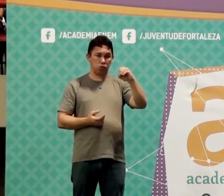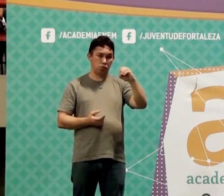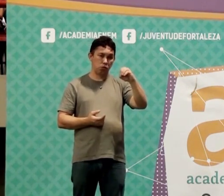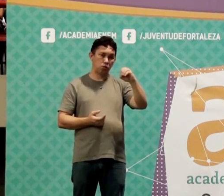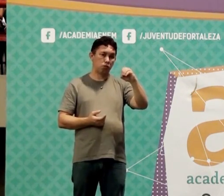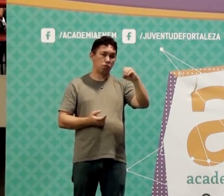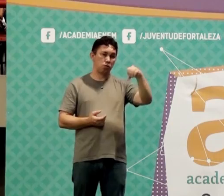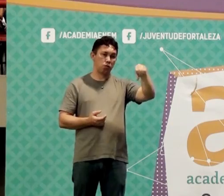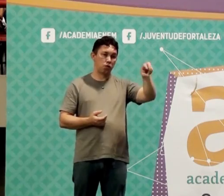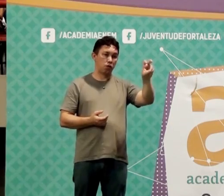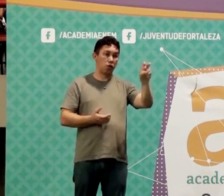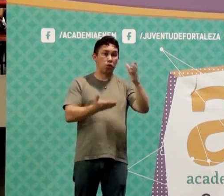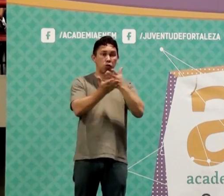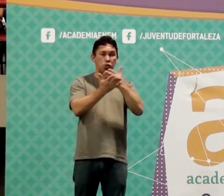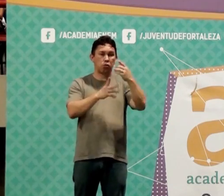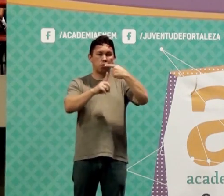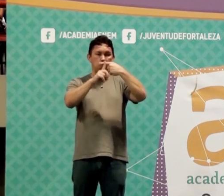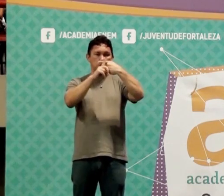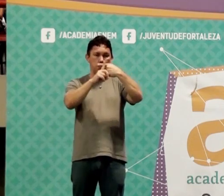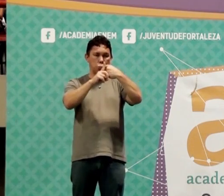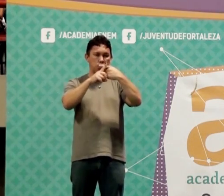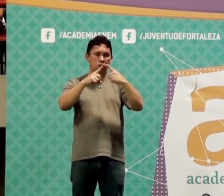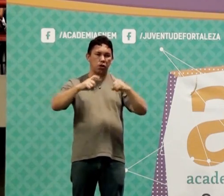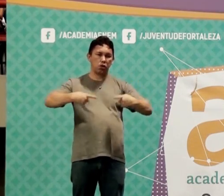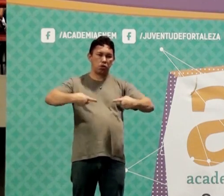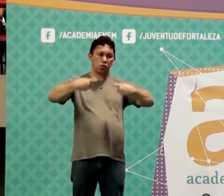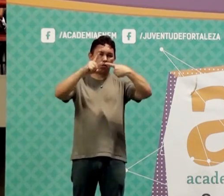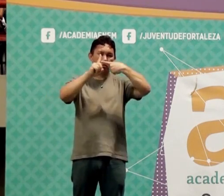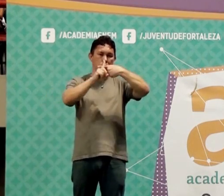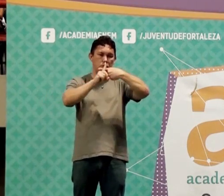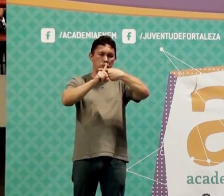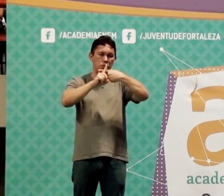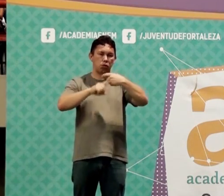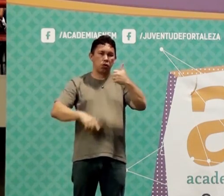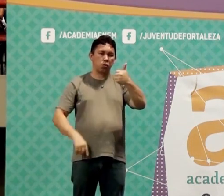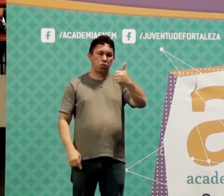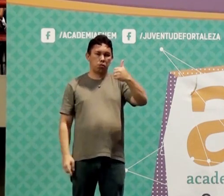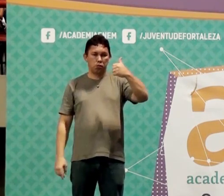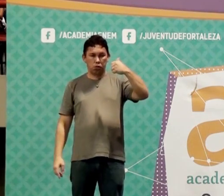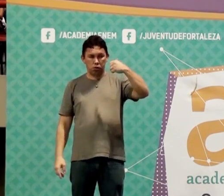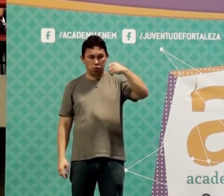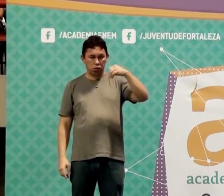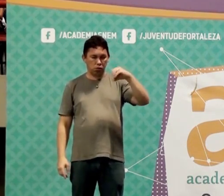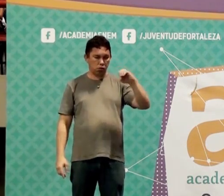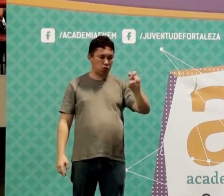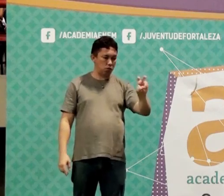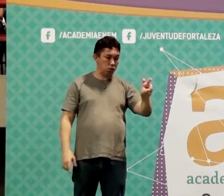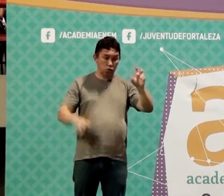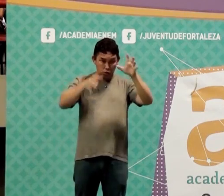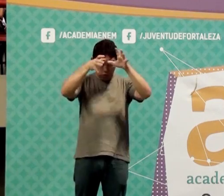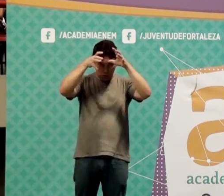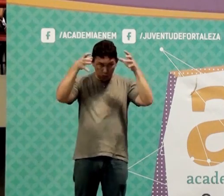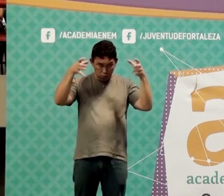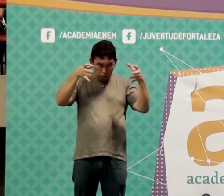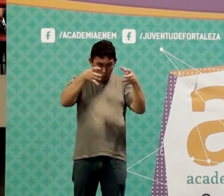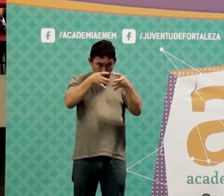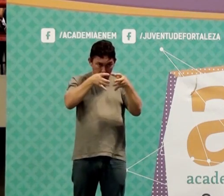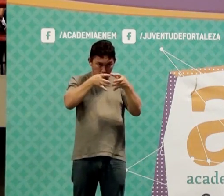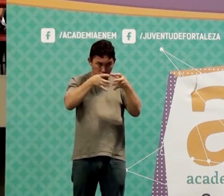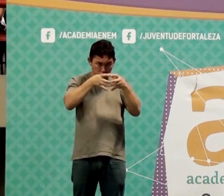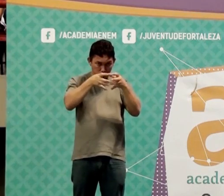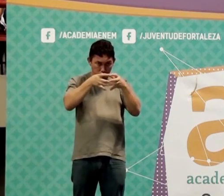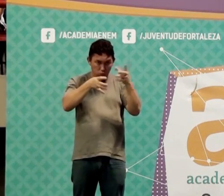aí eu quero que você anote essa data. De tudo que eu falei aqui para você, você tem que anotar quantas 2 datas? 2, anote as 2 datas para ele